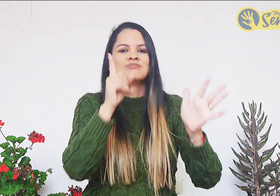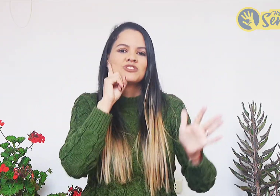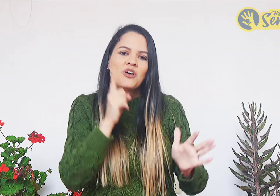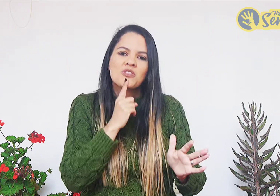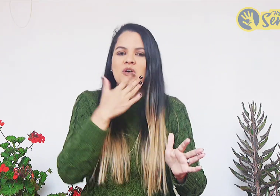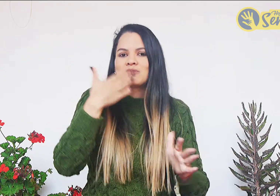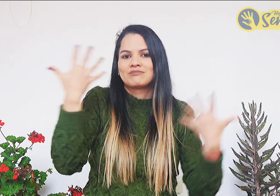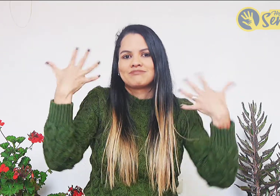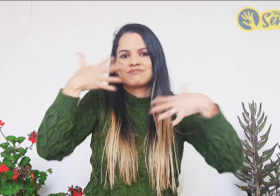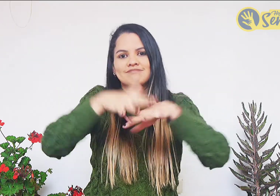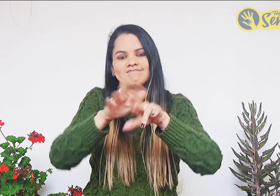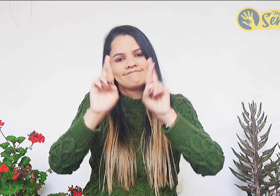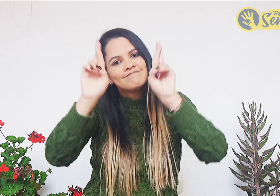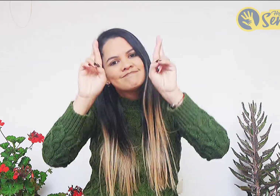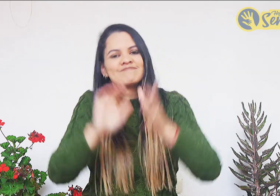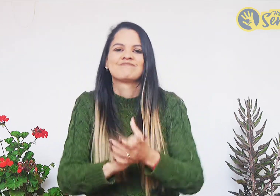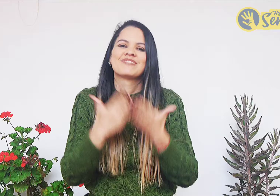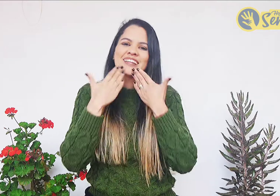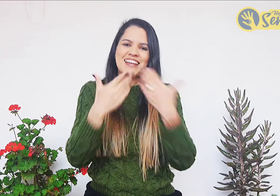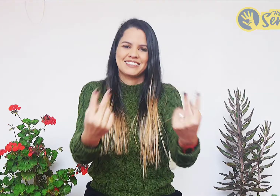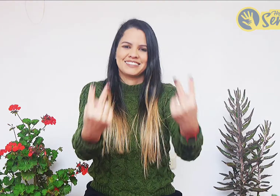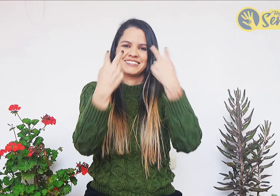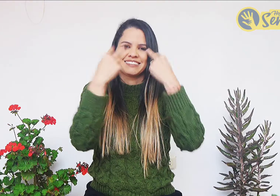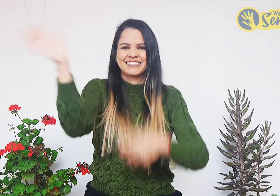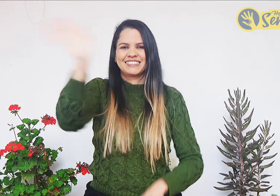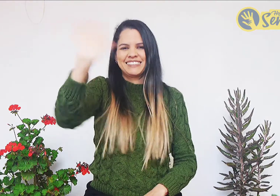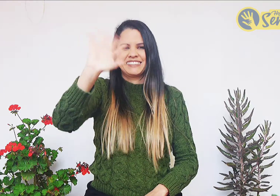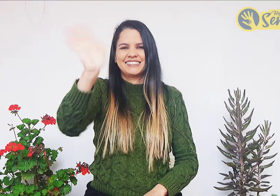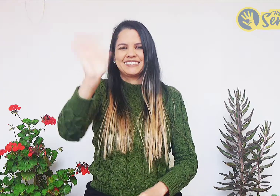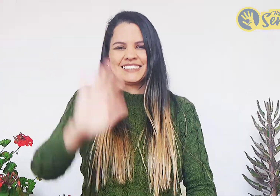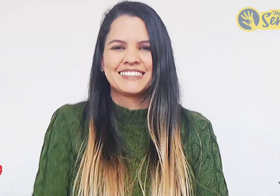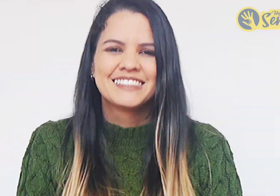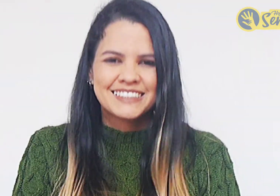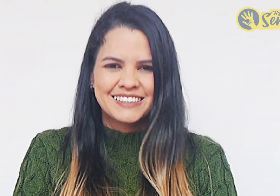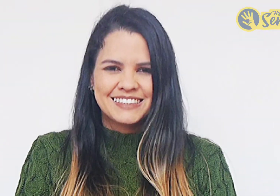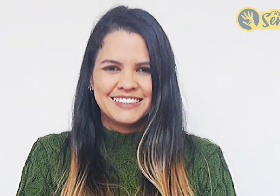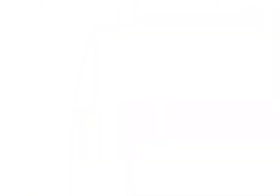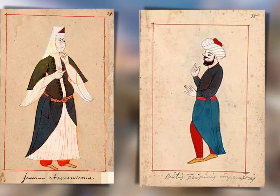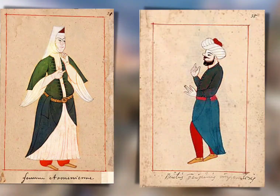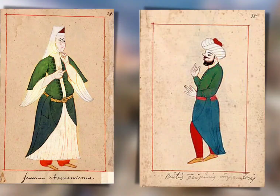oyentes podamos vivir en unión. Muchísimas gracias a todos por vernos. Chao.